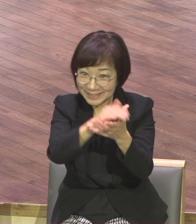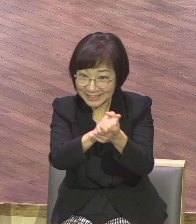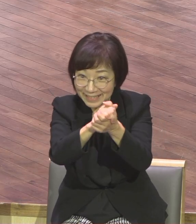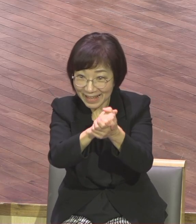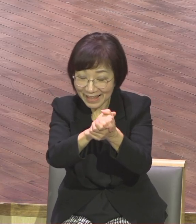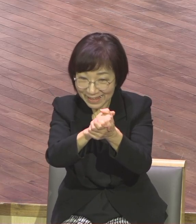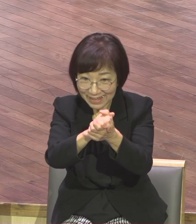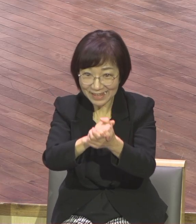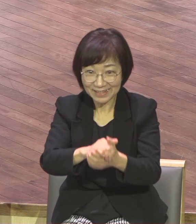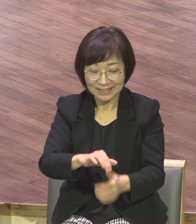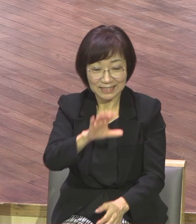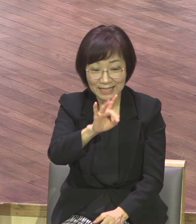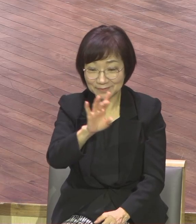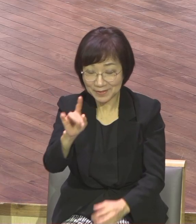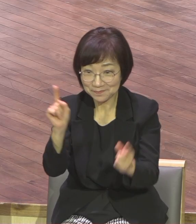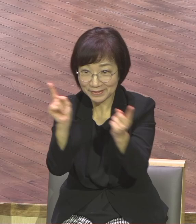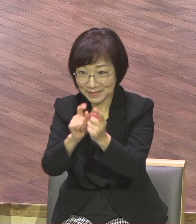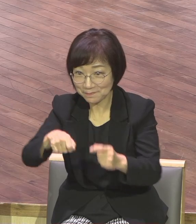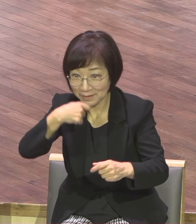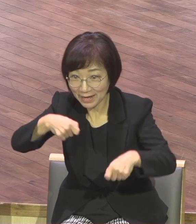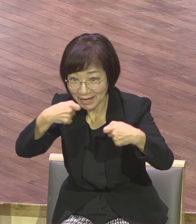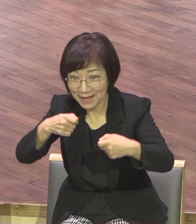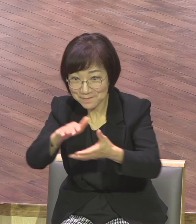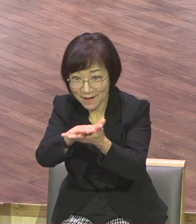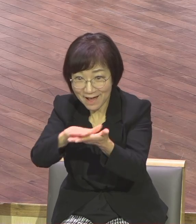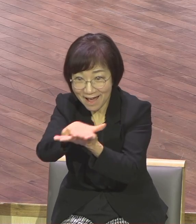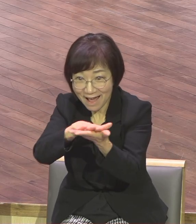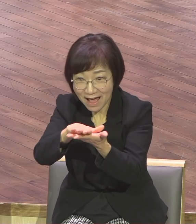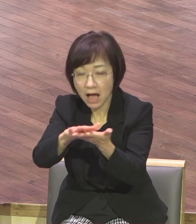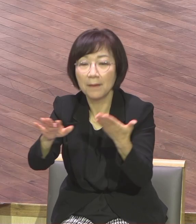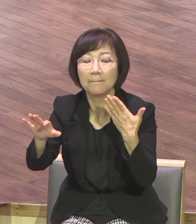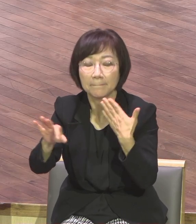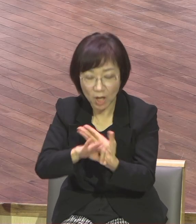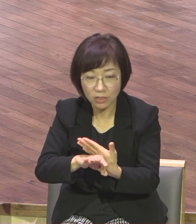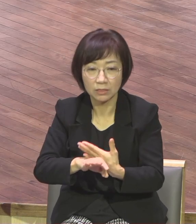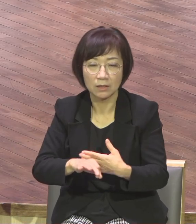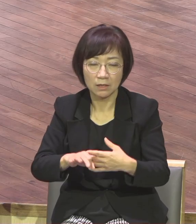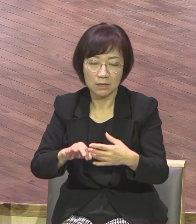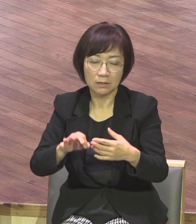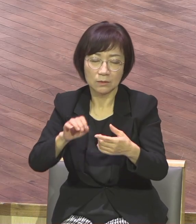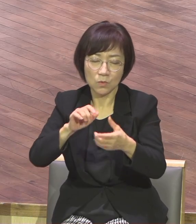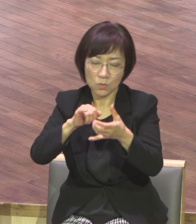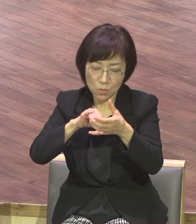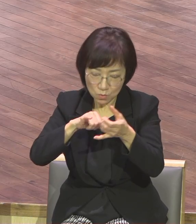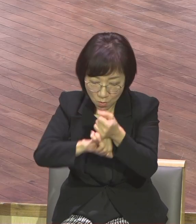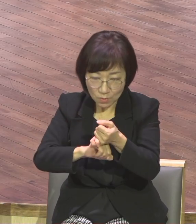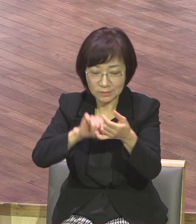자주 먹을수록 기도하시기 바랍니다. 이름 불러가면서 기도해 주세요. 그게